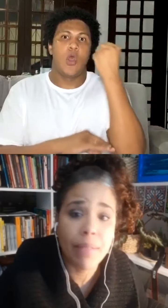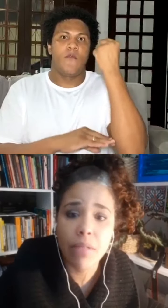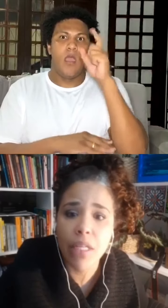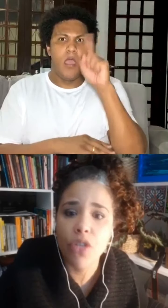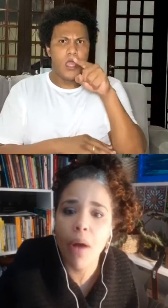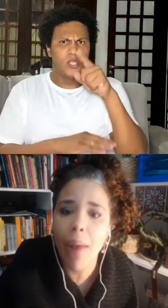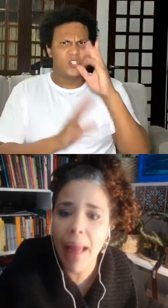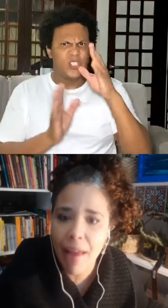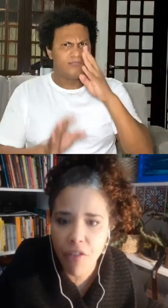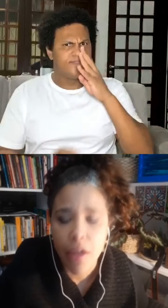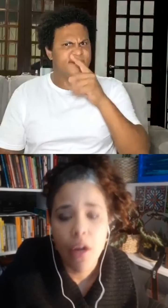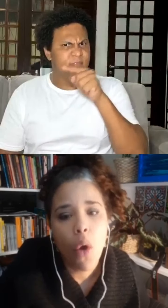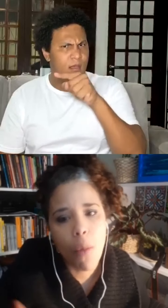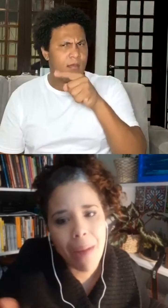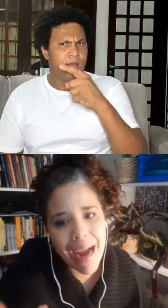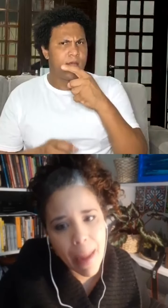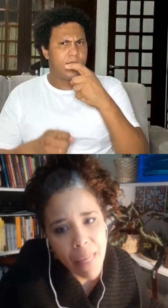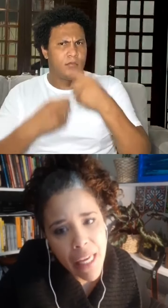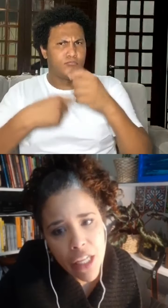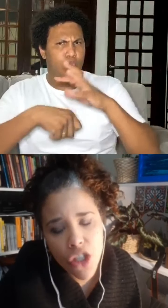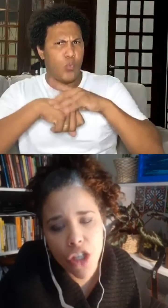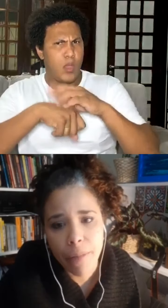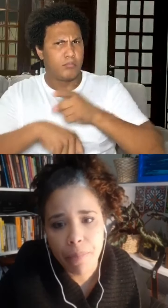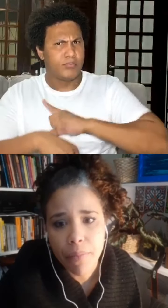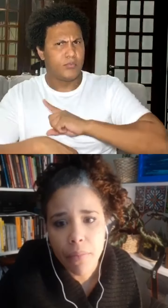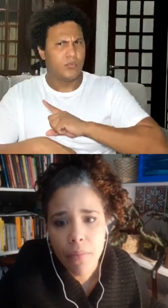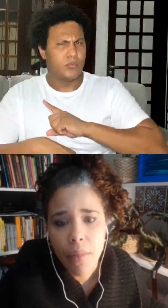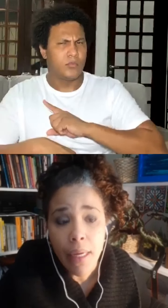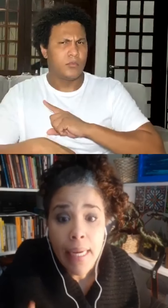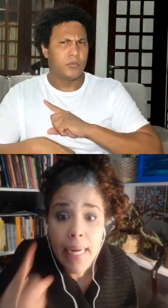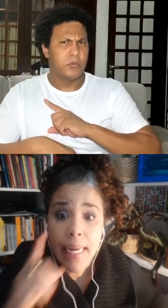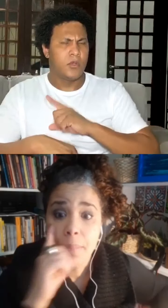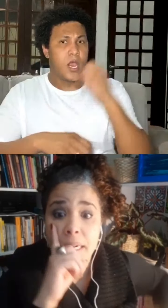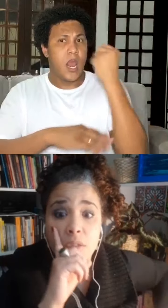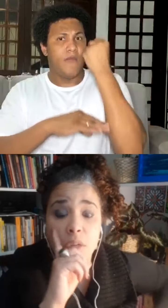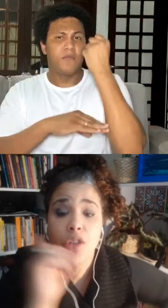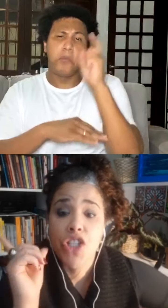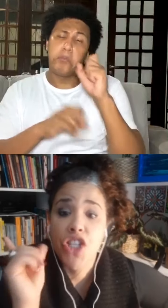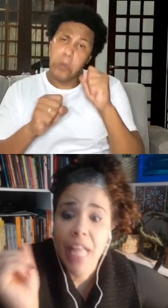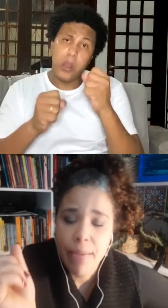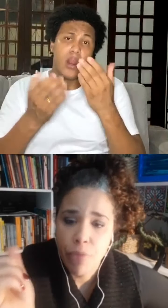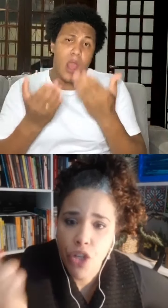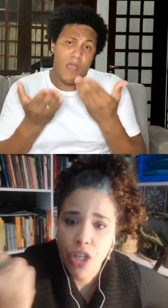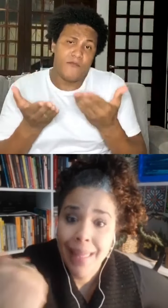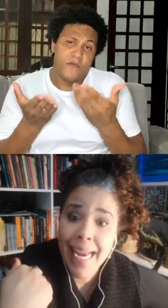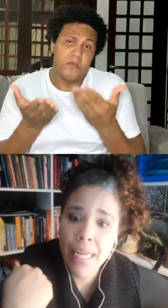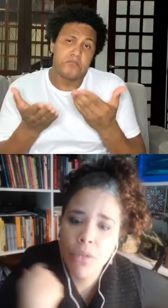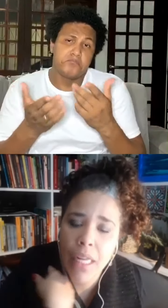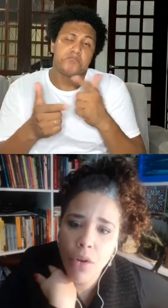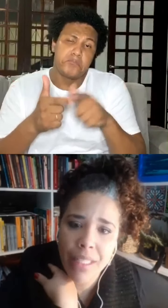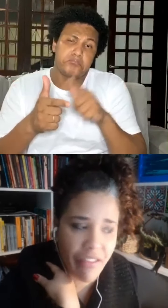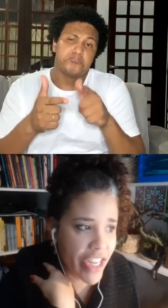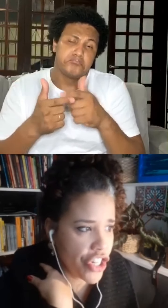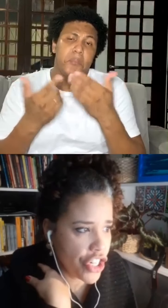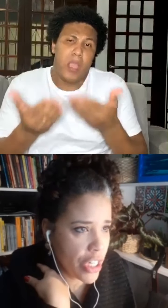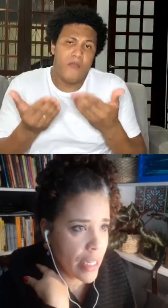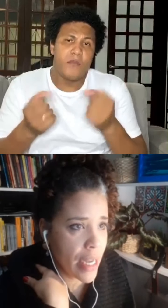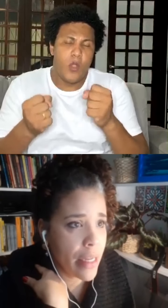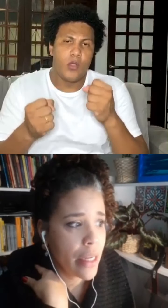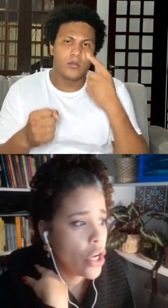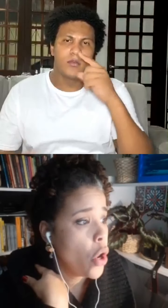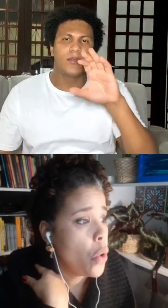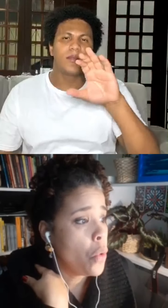transmissão sexual leve, uma clamídia. Lembrando que nós temos dentro da nossa